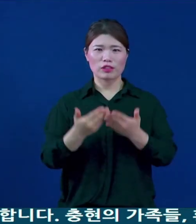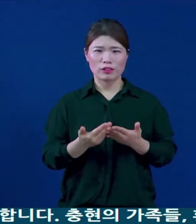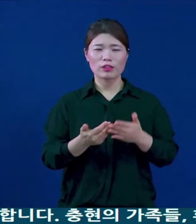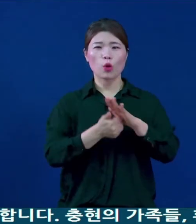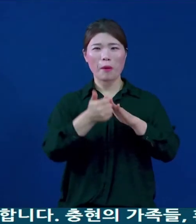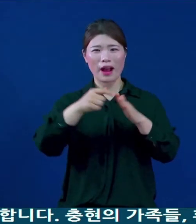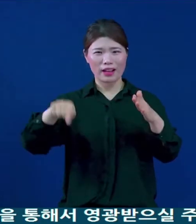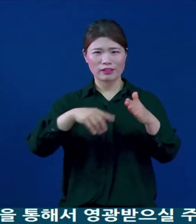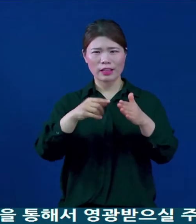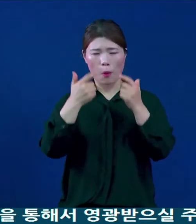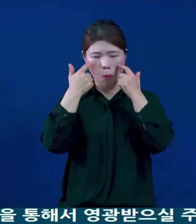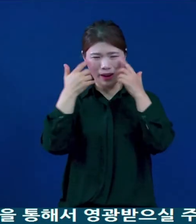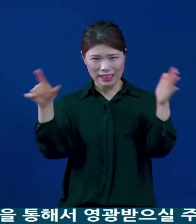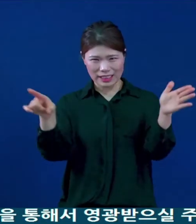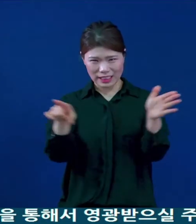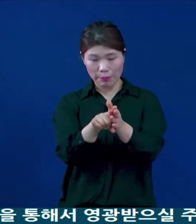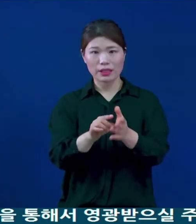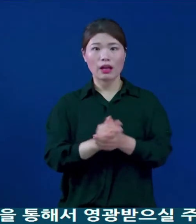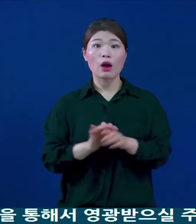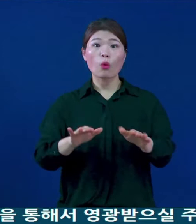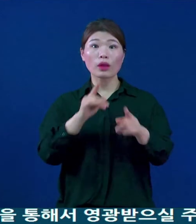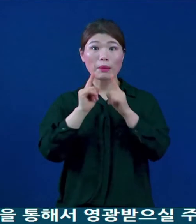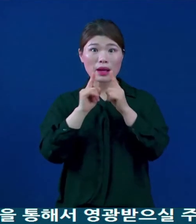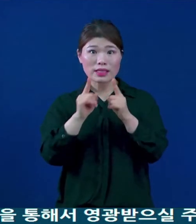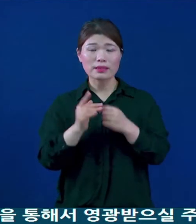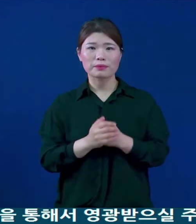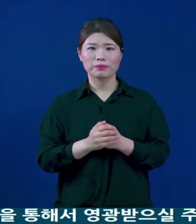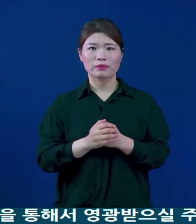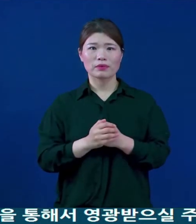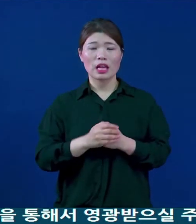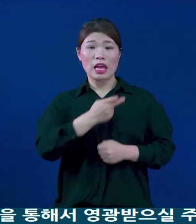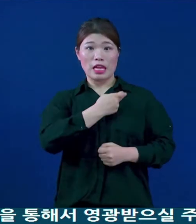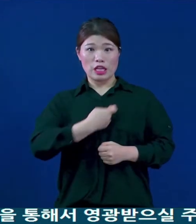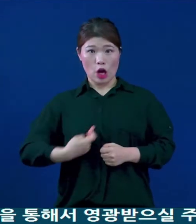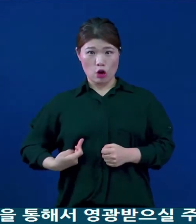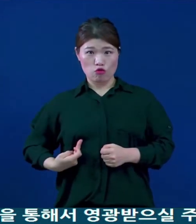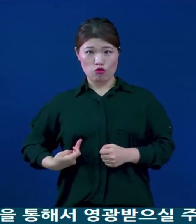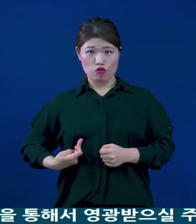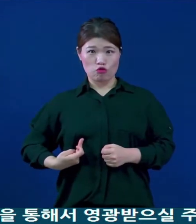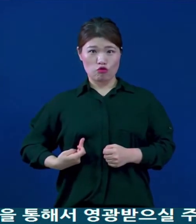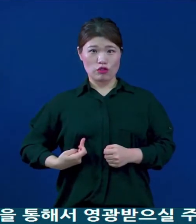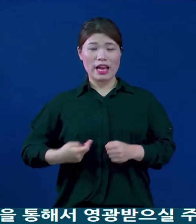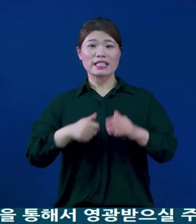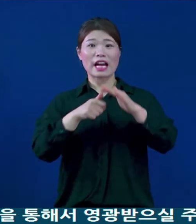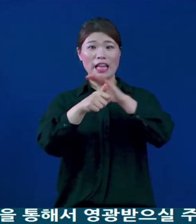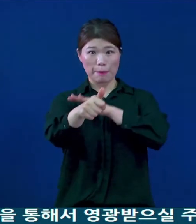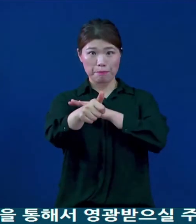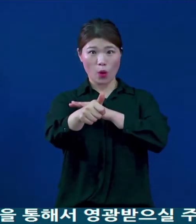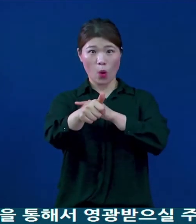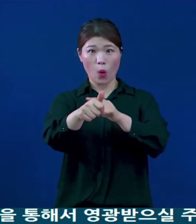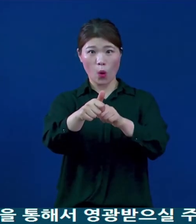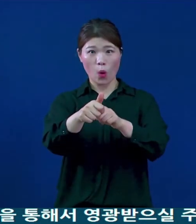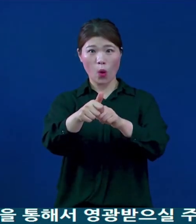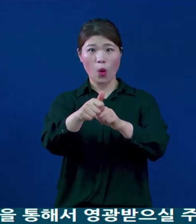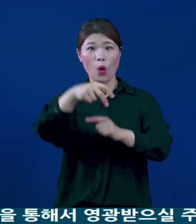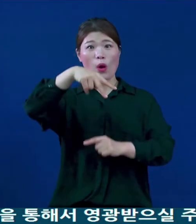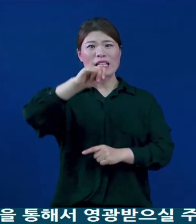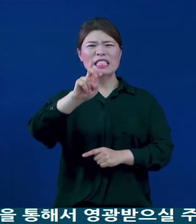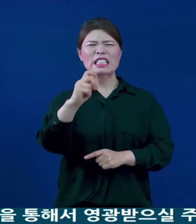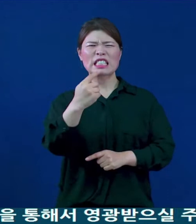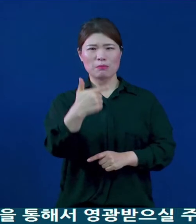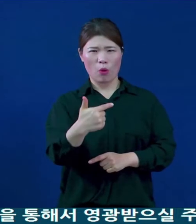확신합니다. 오늘 말씀은 12제자를 대표했던 시몬 베드로의